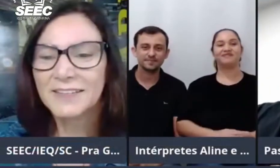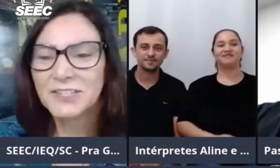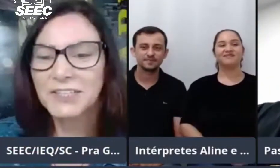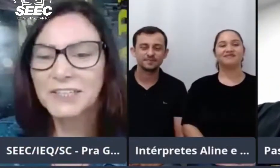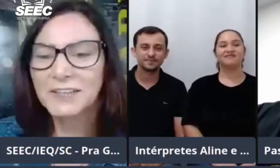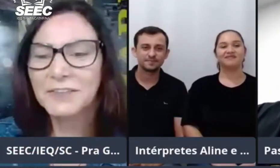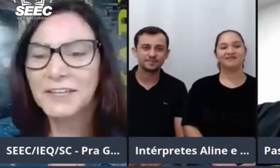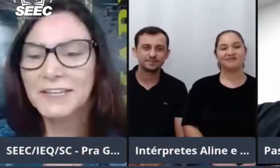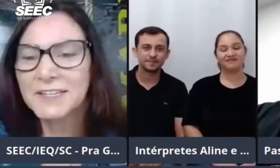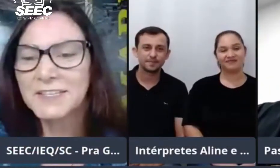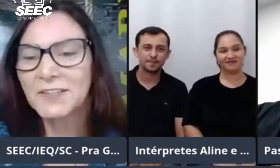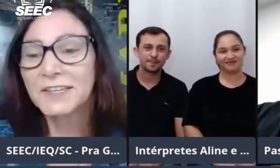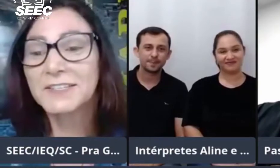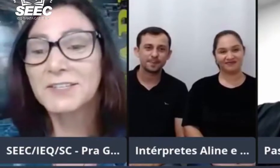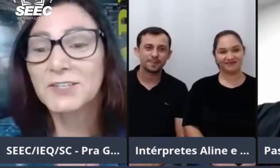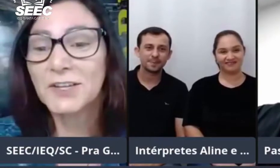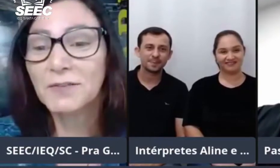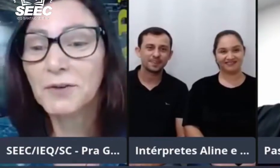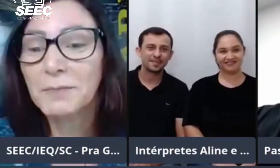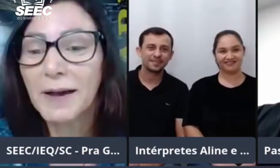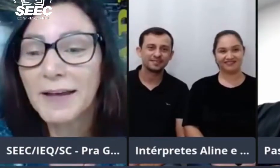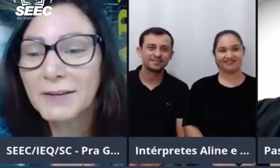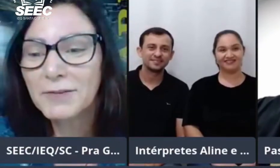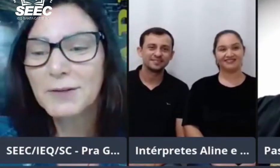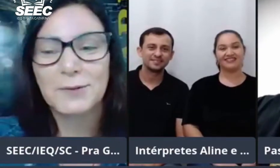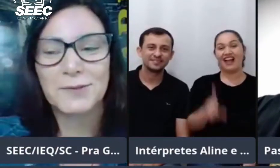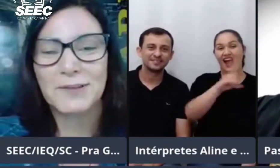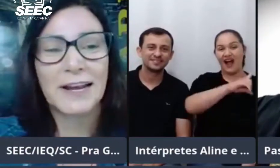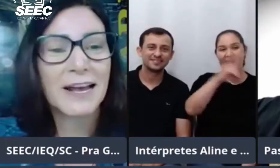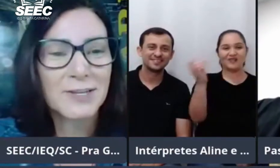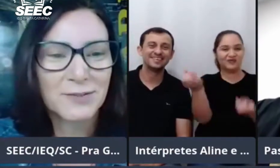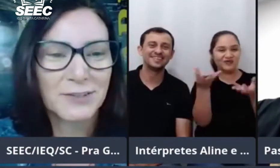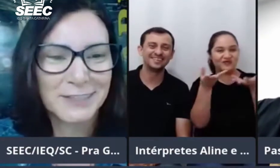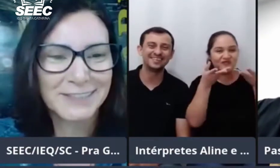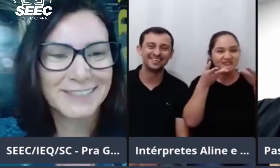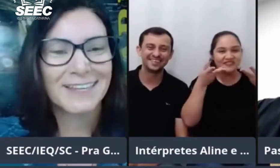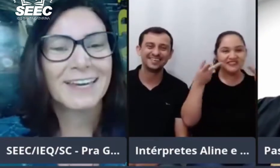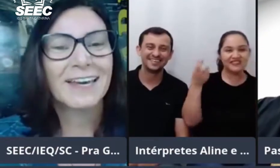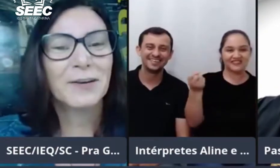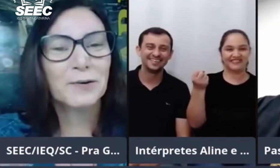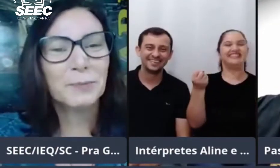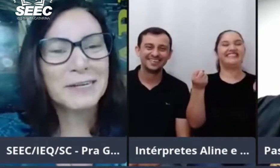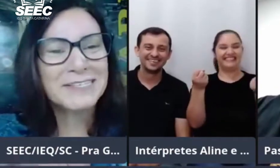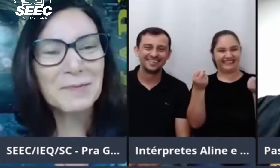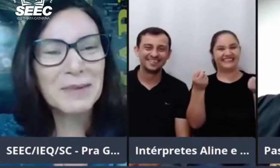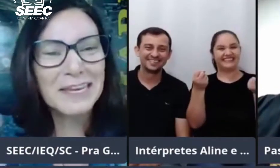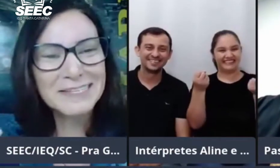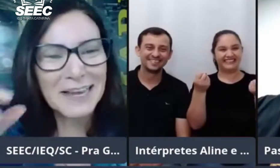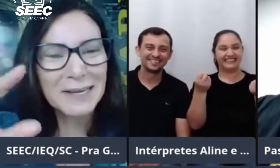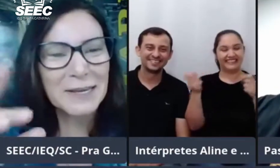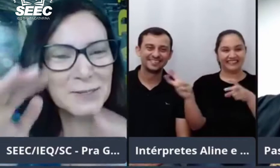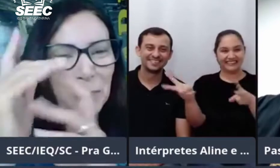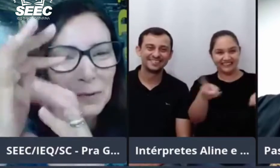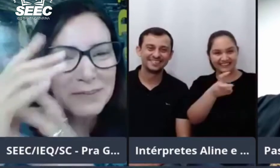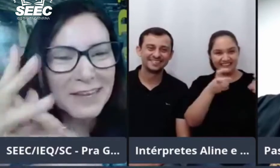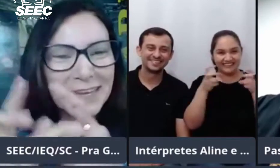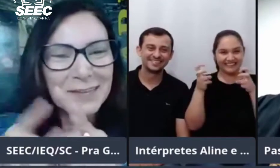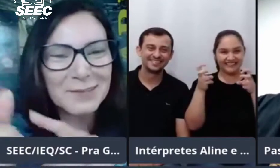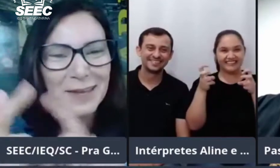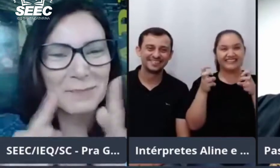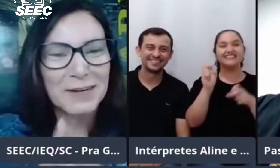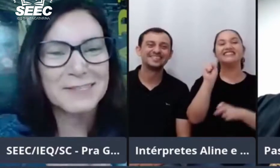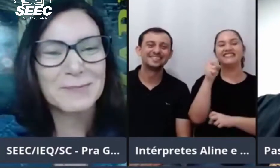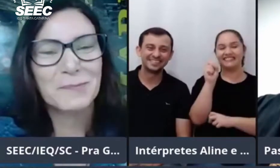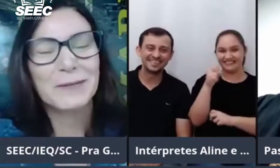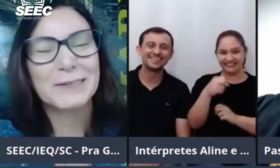A Tatiana Vieira está dizendo aqui que esse dia foi maravilhoso, gratificante. Eu percebi eles ali